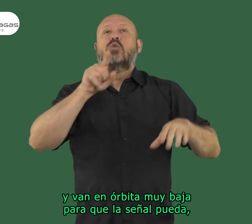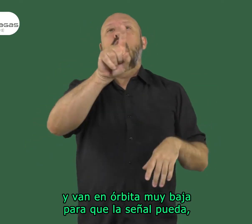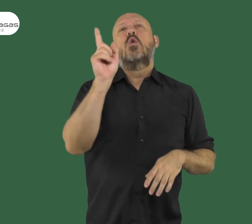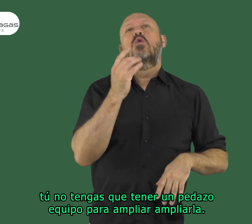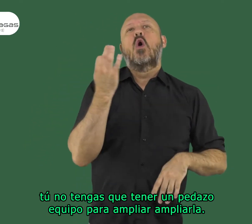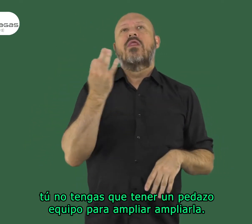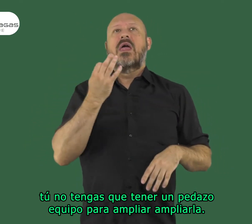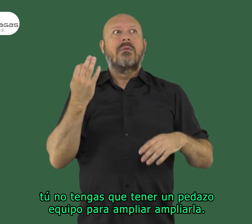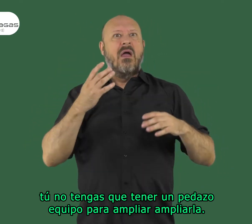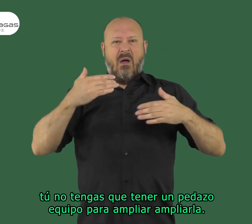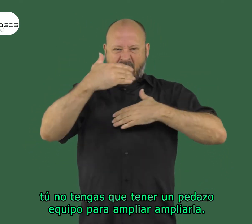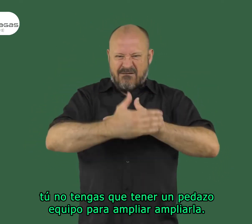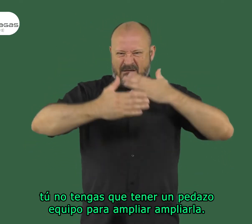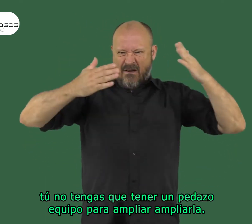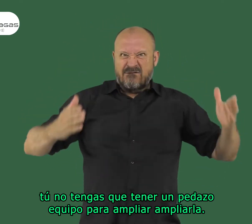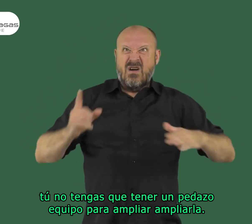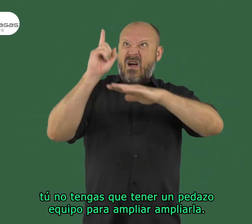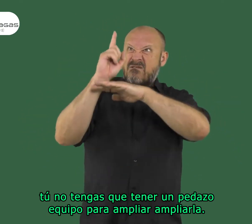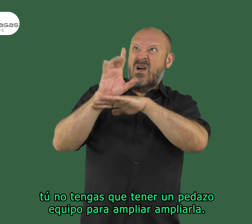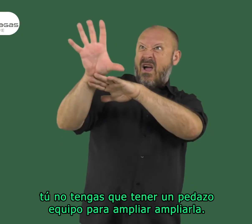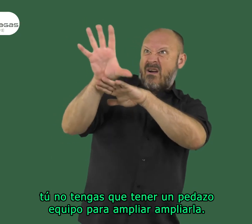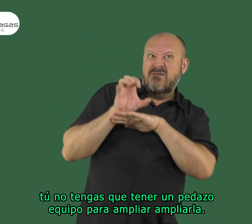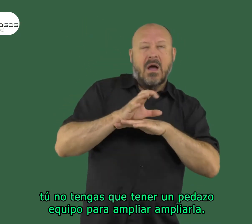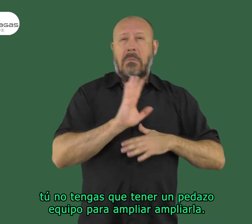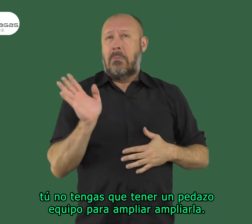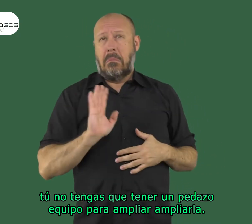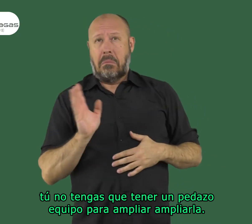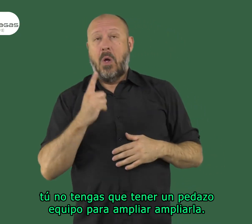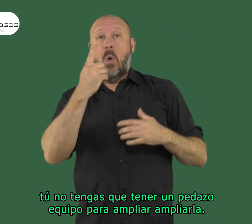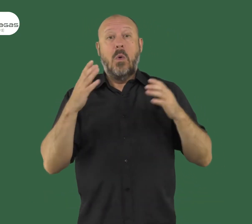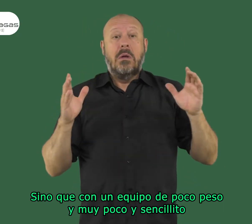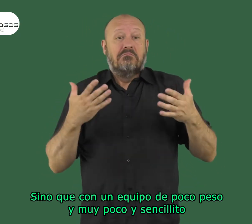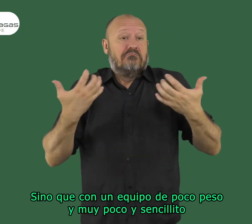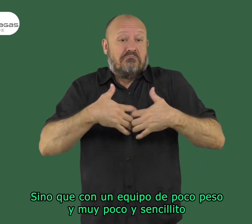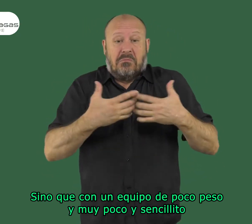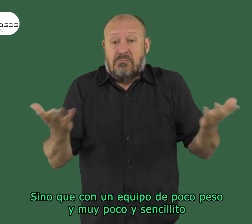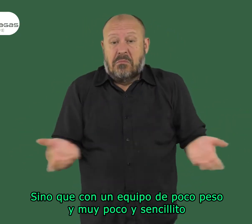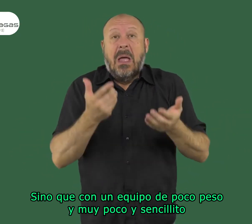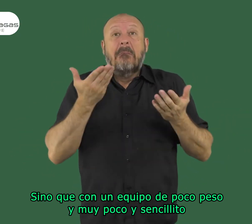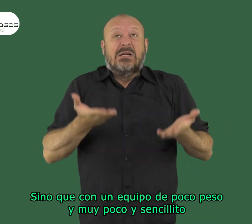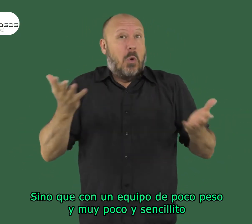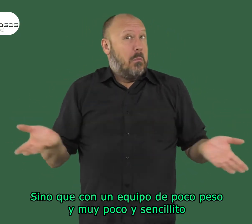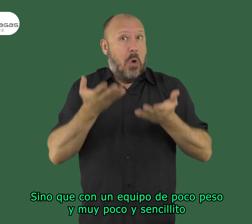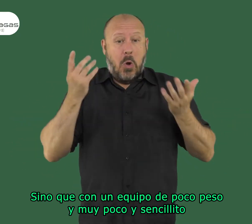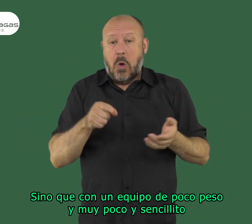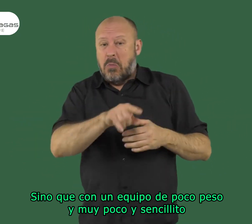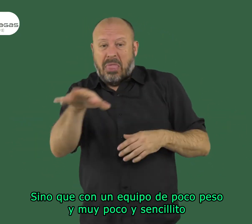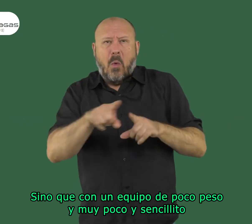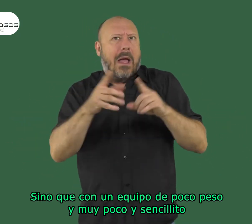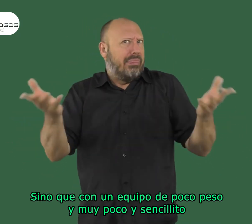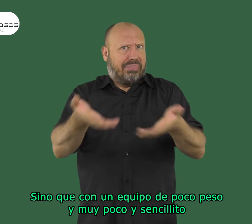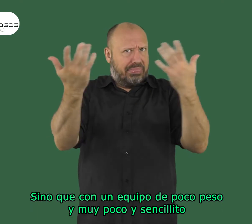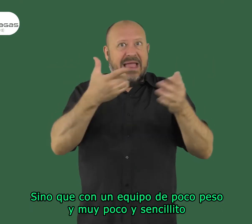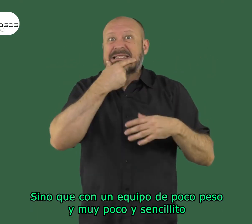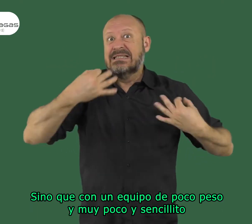señal tú no tengas que tener un pedazo de equipo para ampliarla, sino que con un equipo de poco peso y